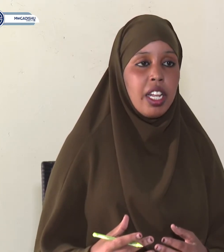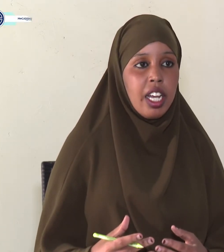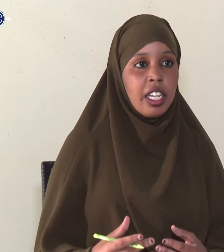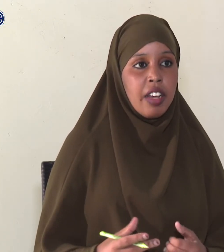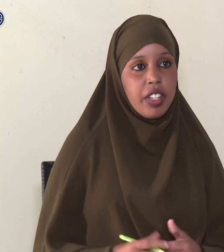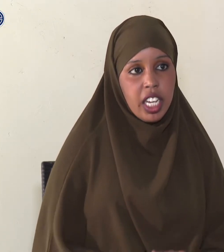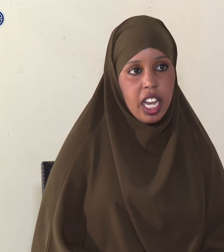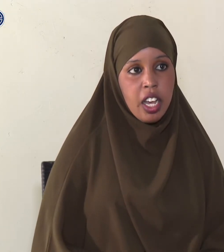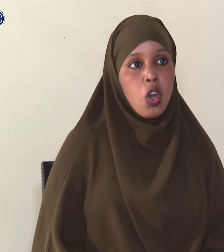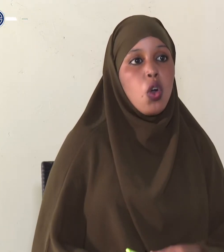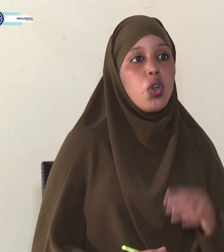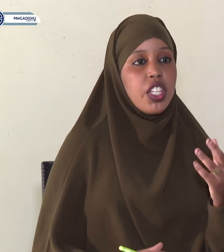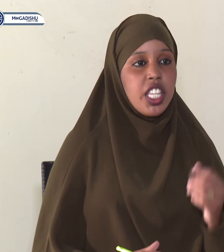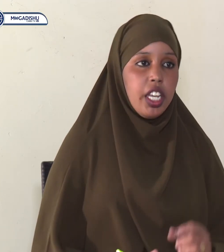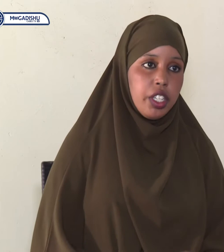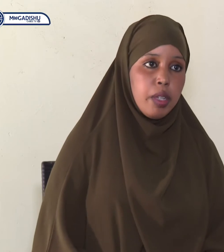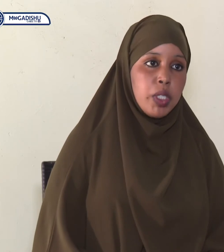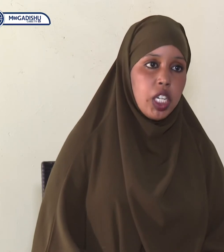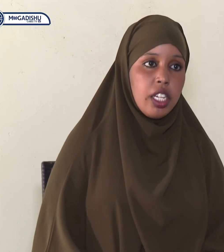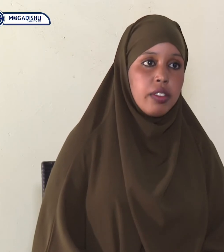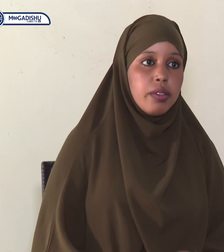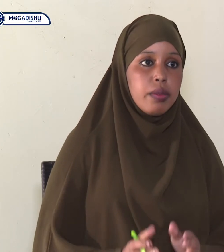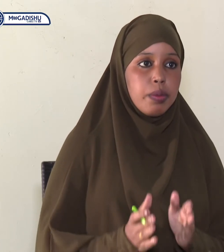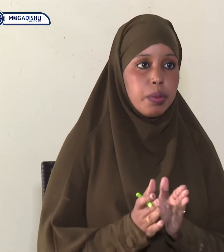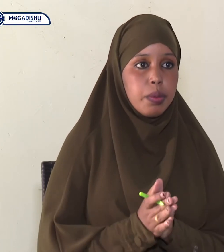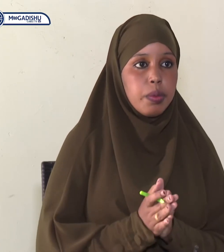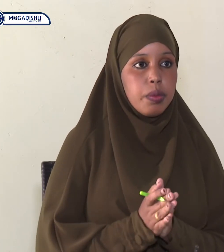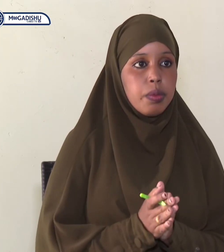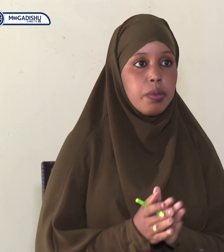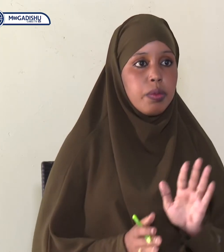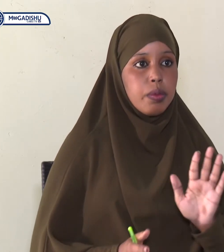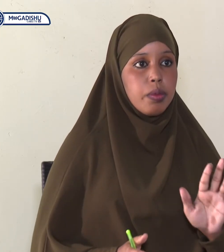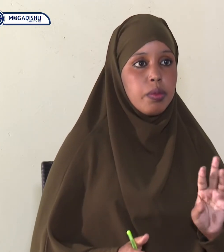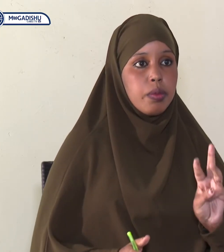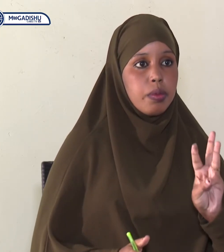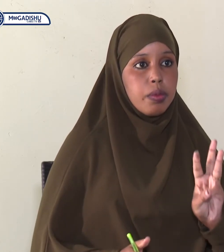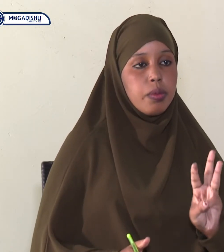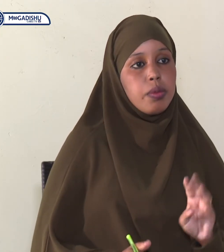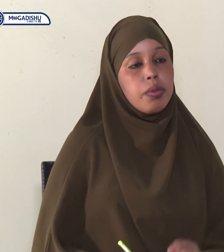ardayda maqalka naafada ka ah oo idin saacideeya ma jiraan